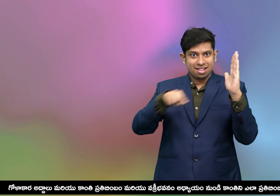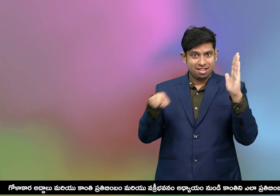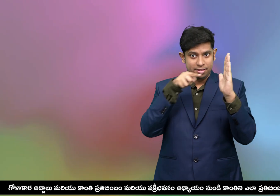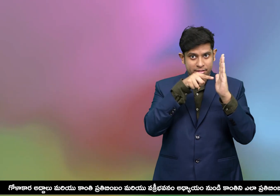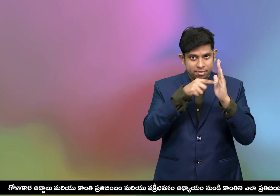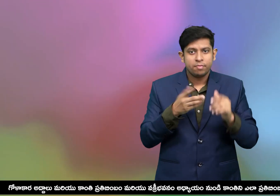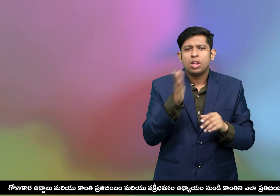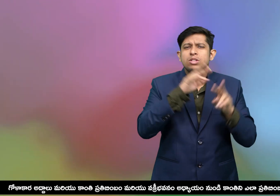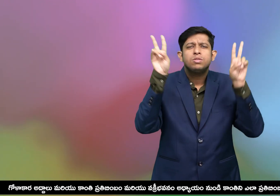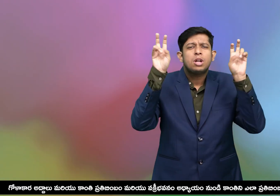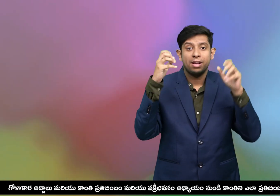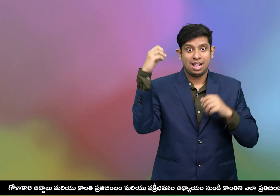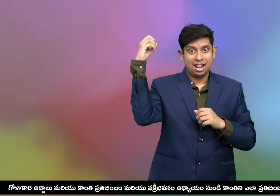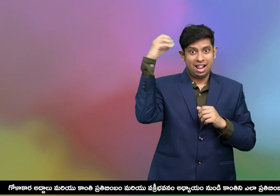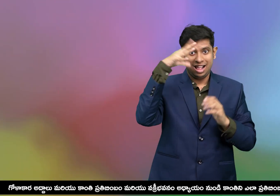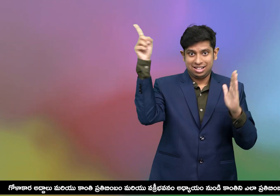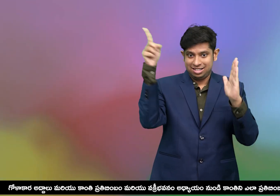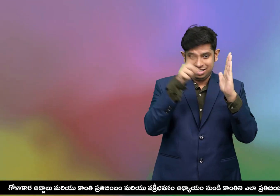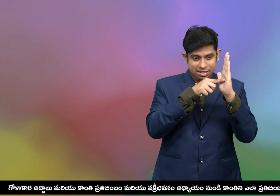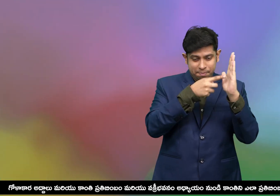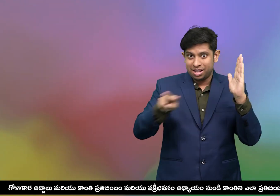ప్రతిబింబిస్తాయో వివరించడానికి ఇక్కడ ఉన్నాను.